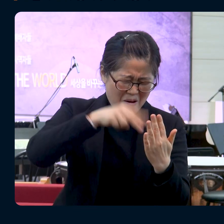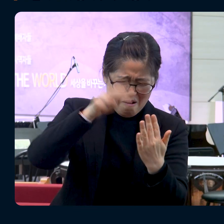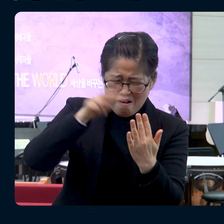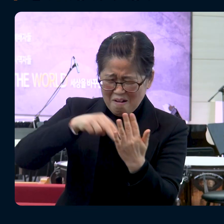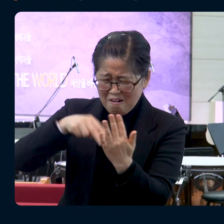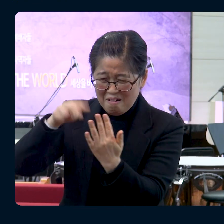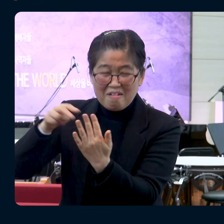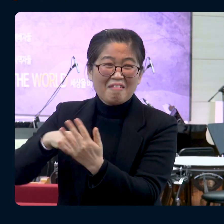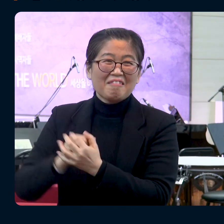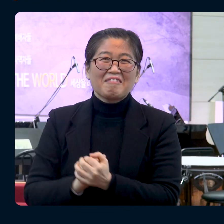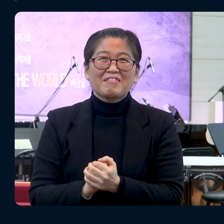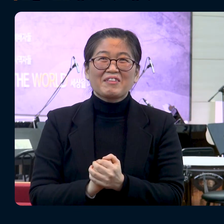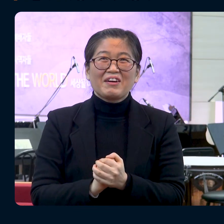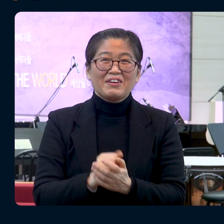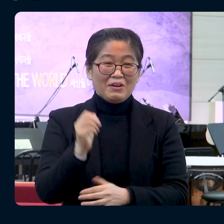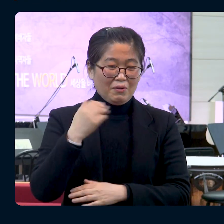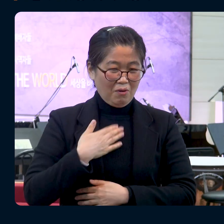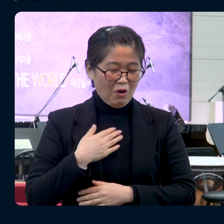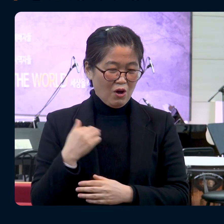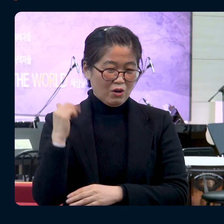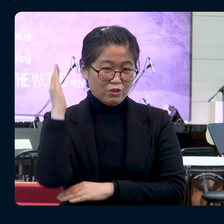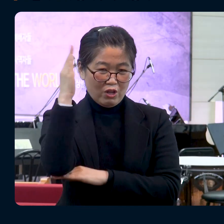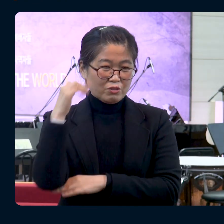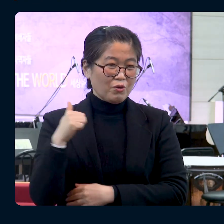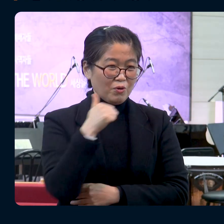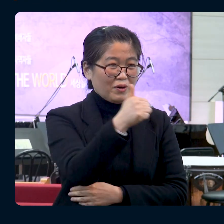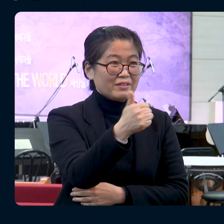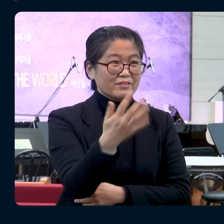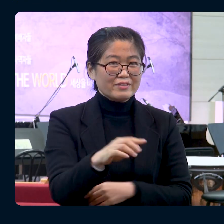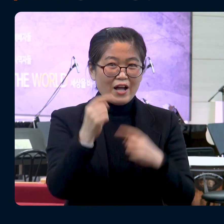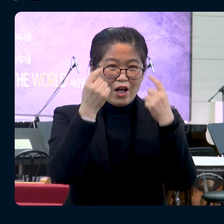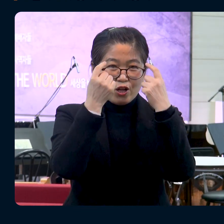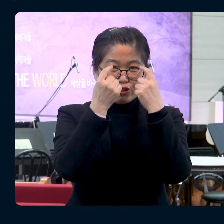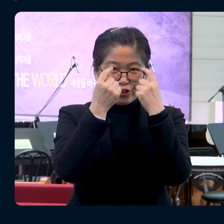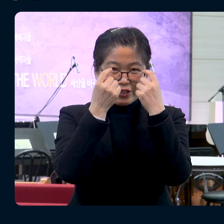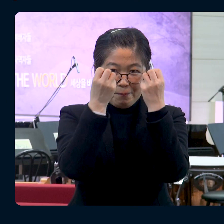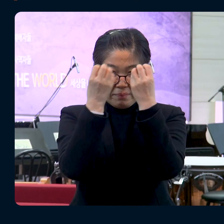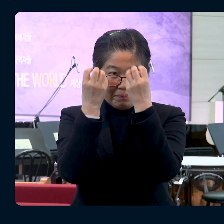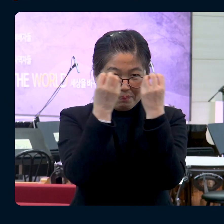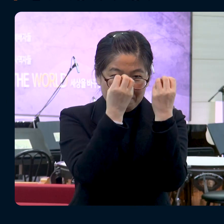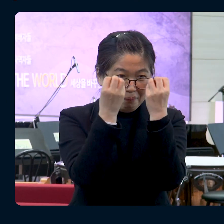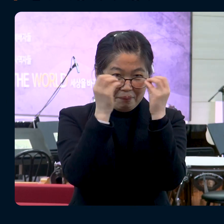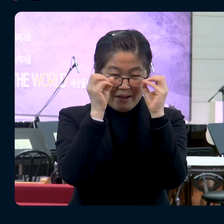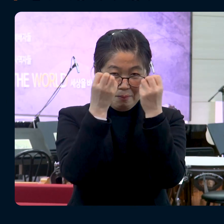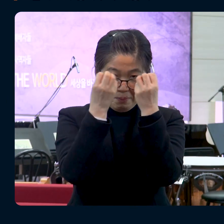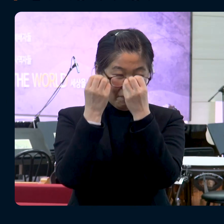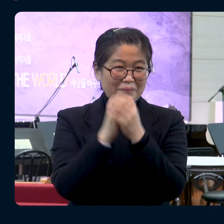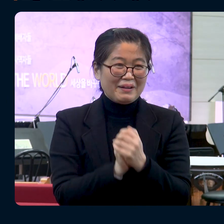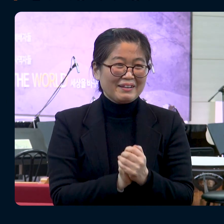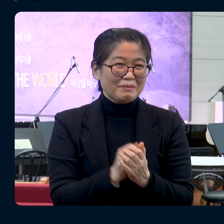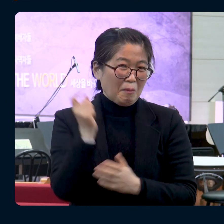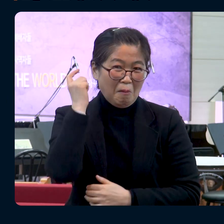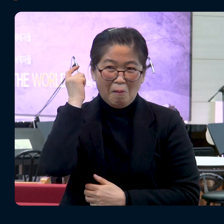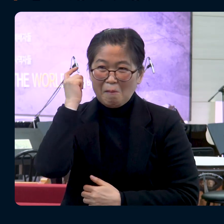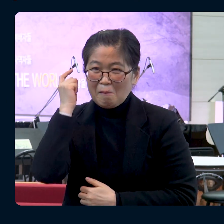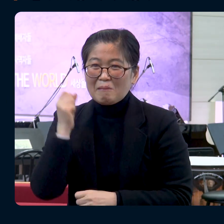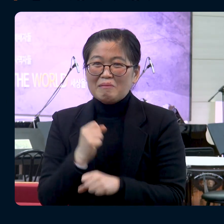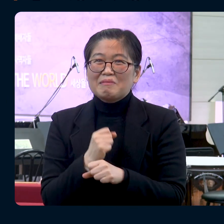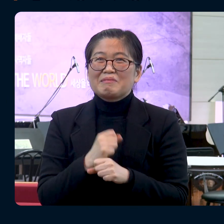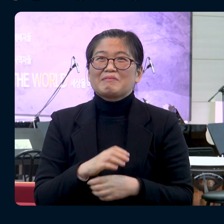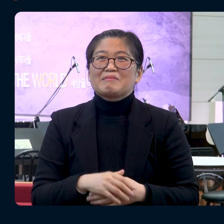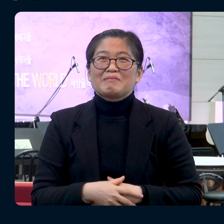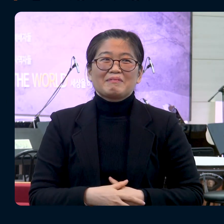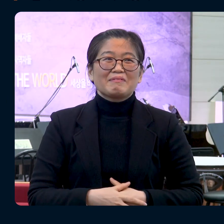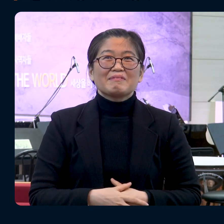성경 통독 열심히 하고 있어요. 제가 거기 설교하러 갔는데 와, 애들이 눈동자도 안 움직여요. 그렇게 열심히 들을 수가